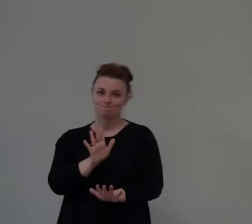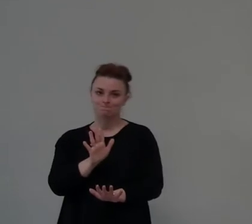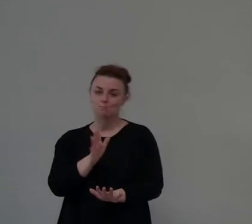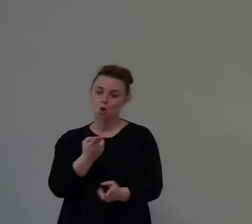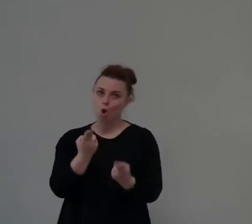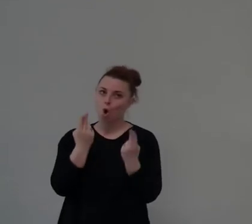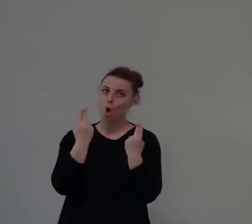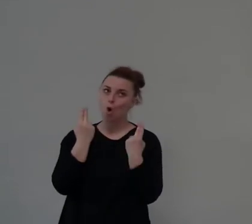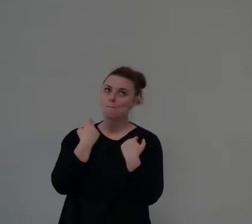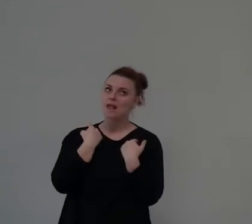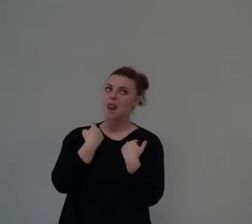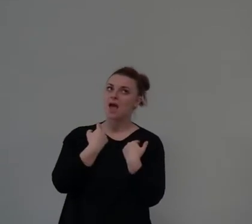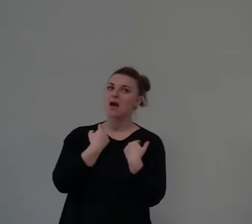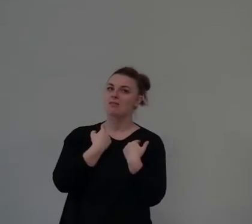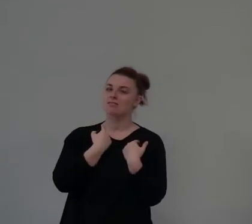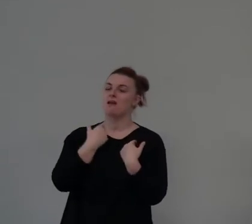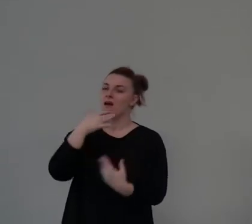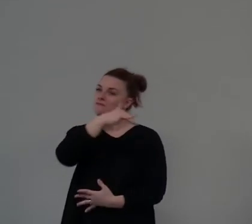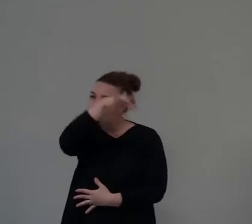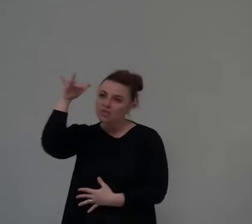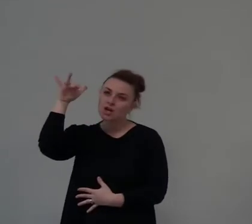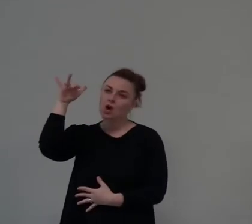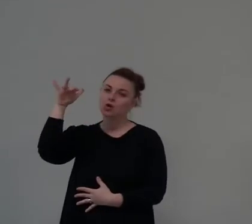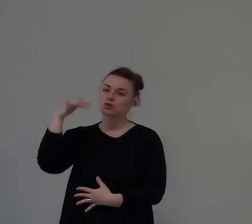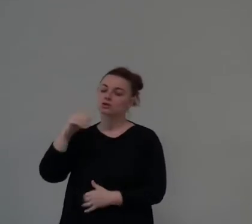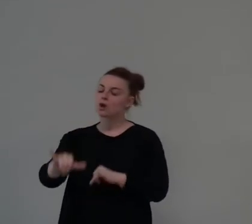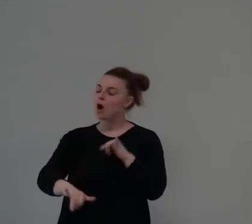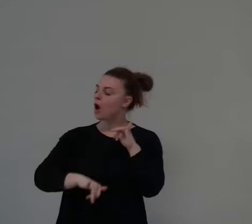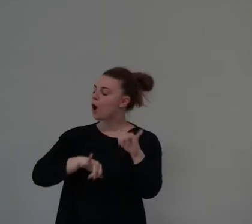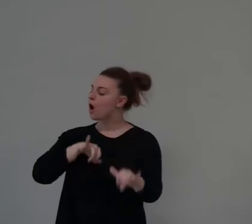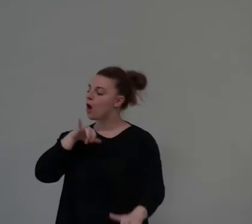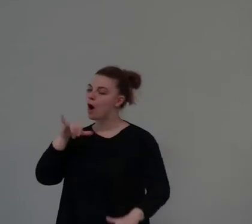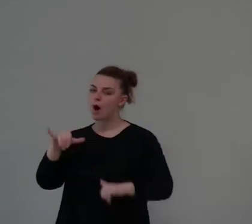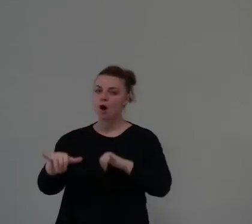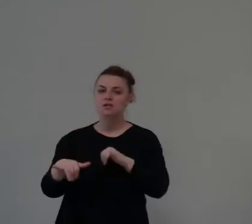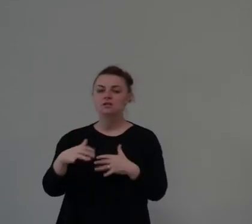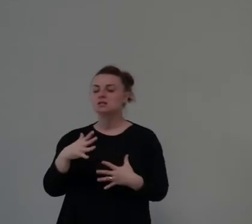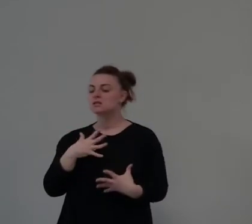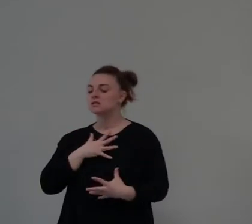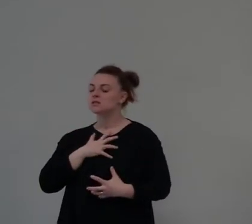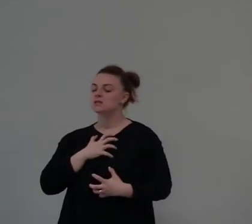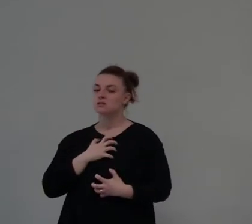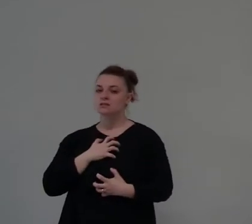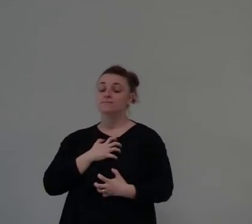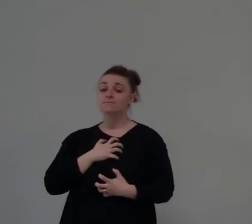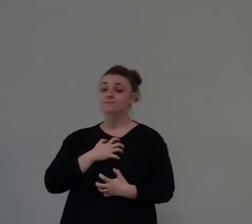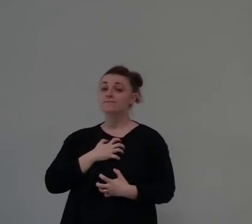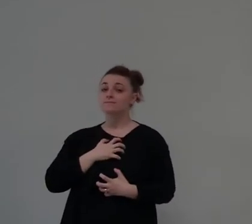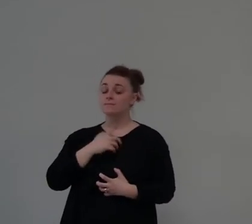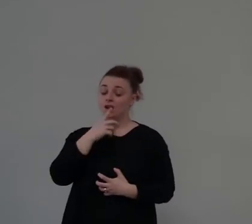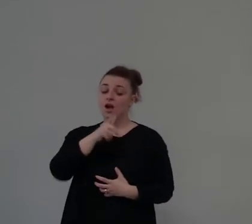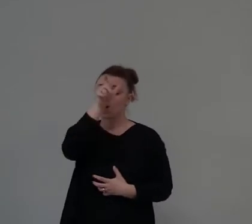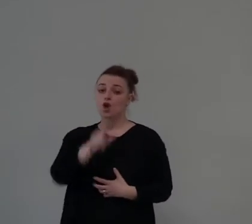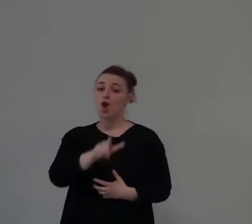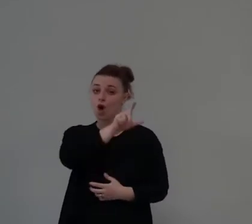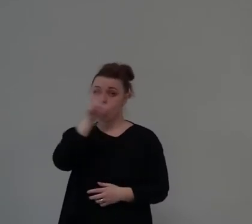Umiliante. Faticoso. Doloroso. Straziante. La croce. Ma